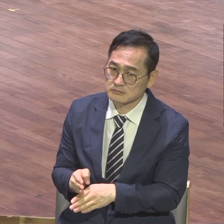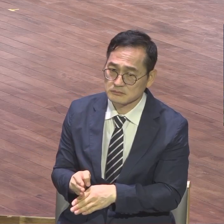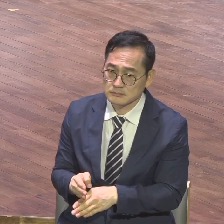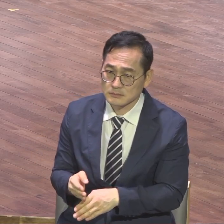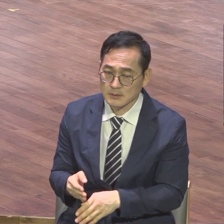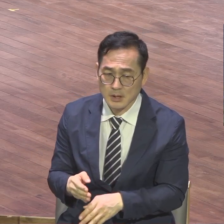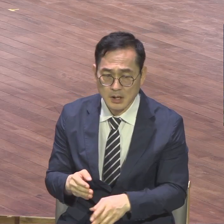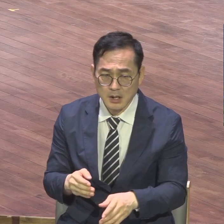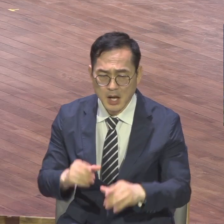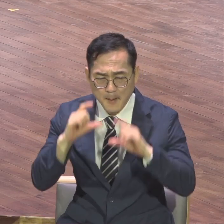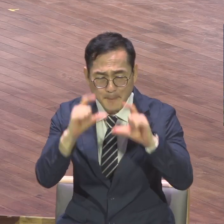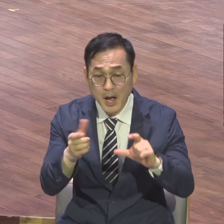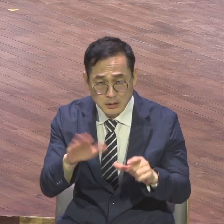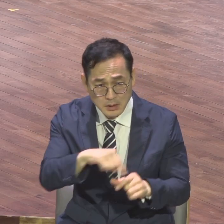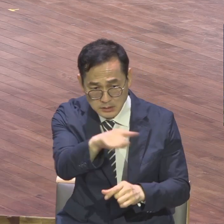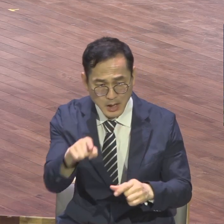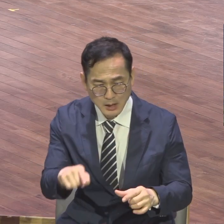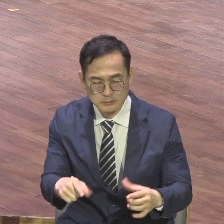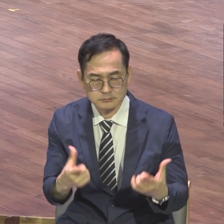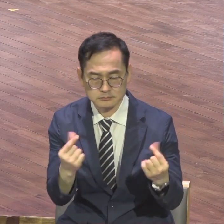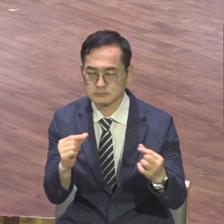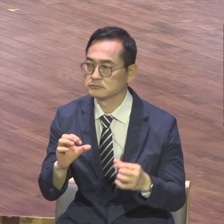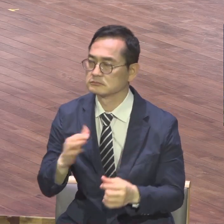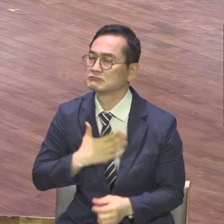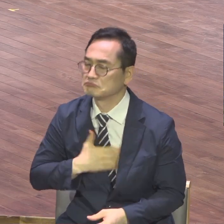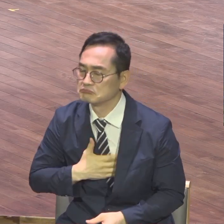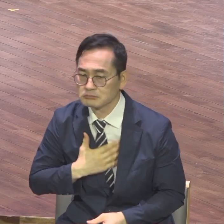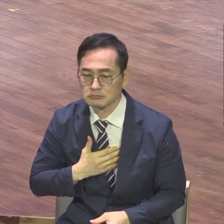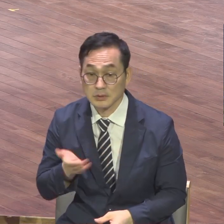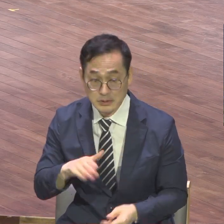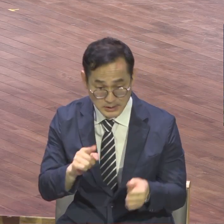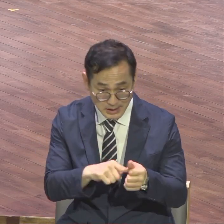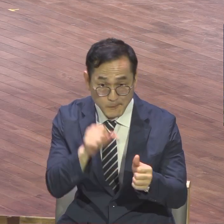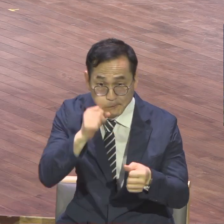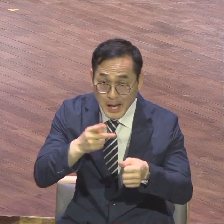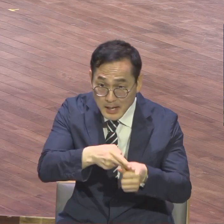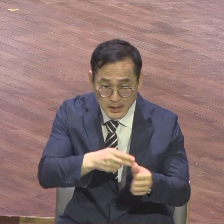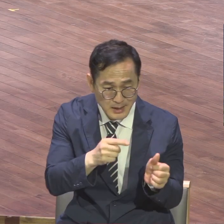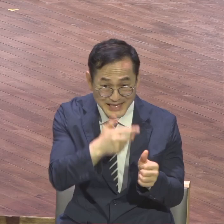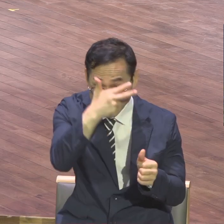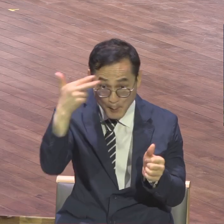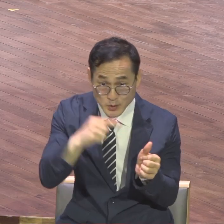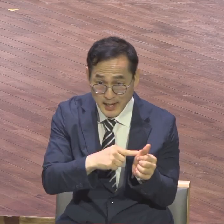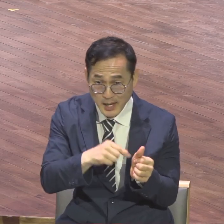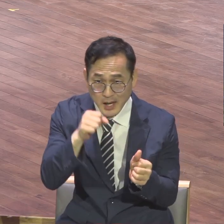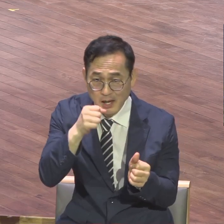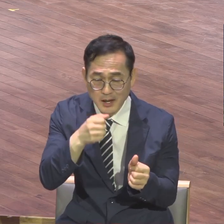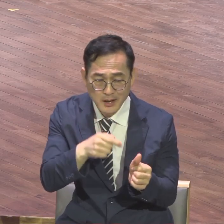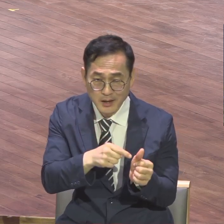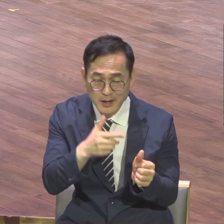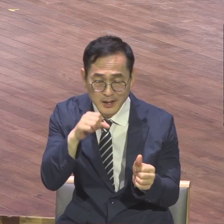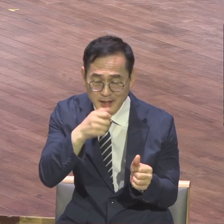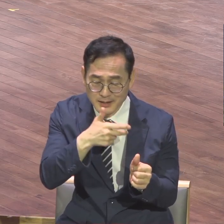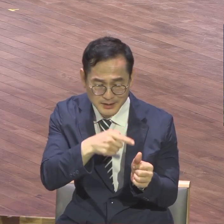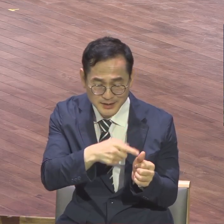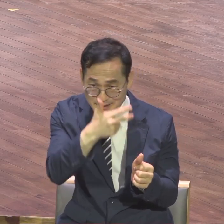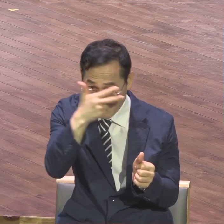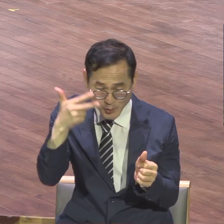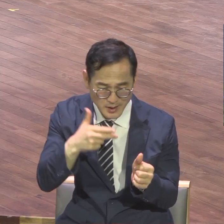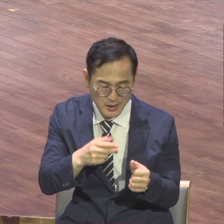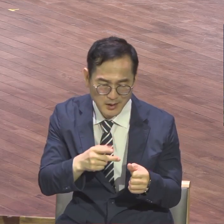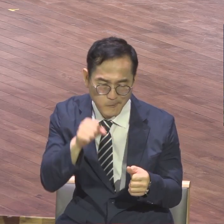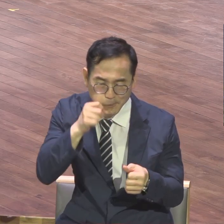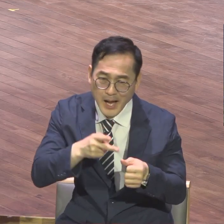디모데에게 왜 할례를 지금 받아라 하느냐 그 이유가 뭐냐. 바울이 아직 복음을 알지 못하는 그 지역에